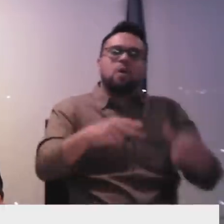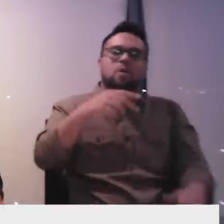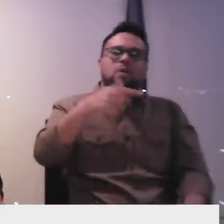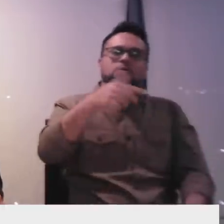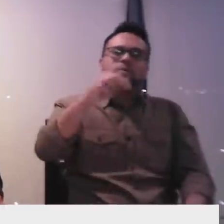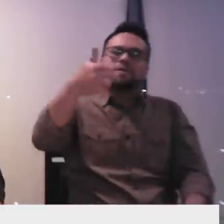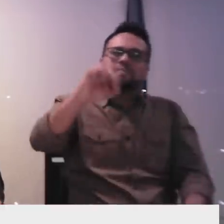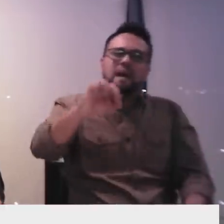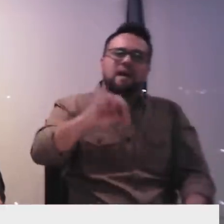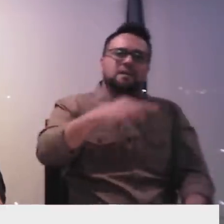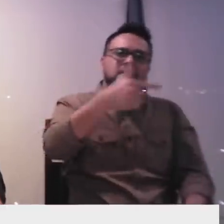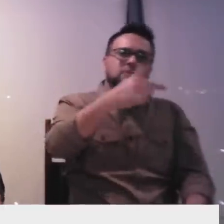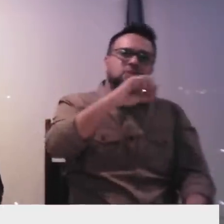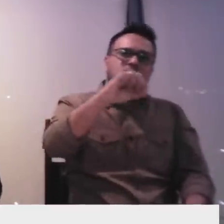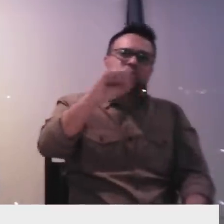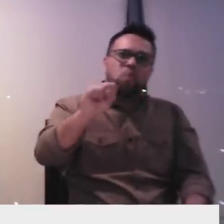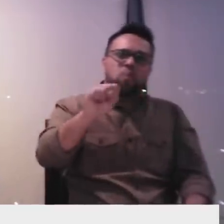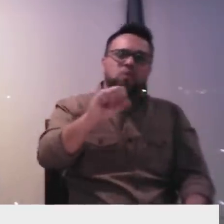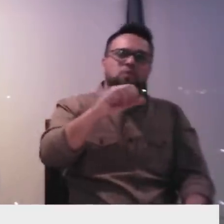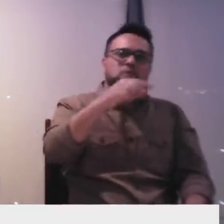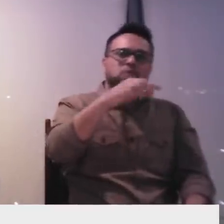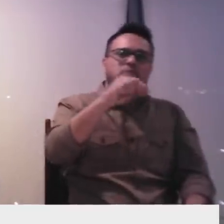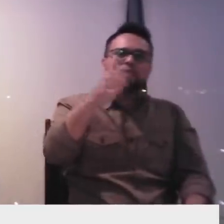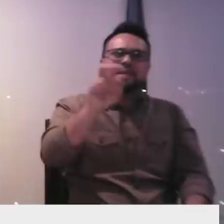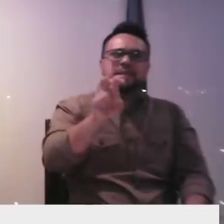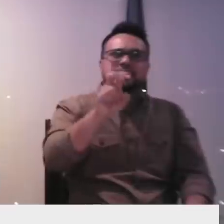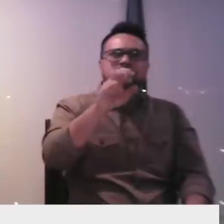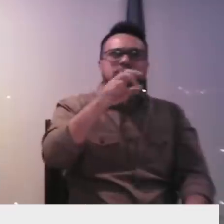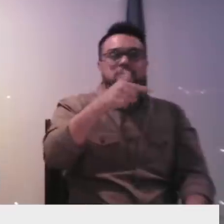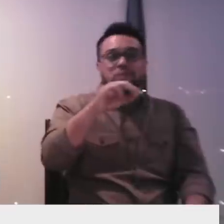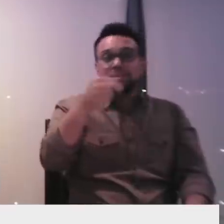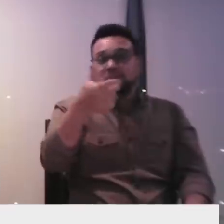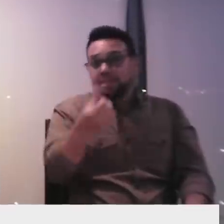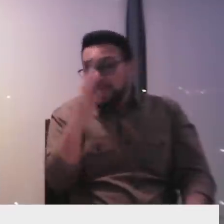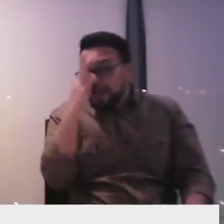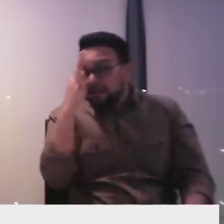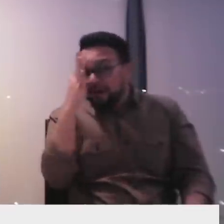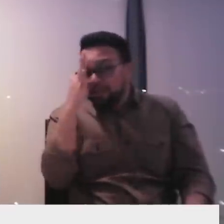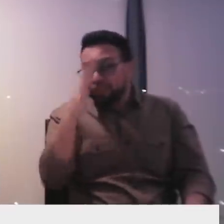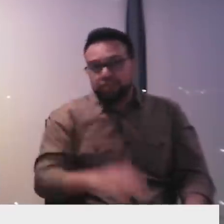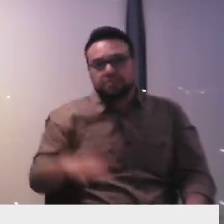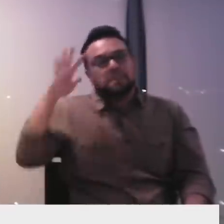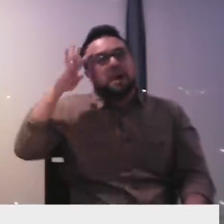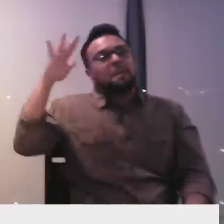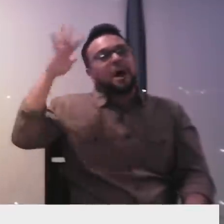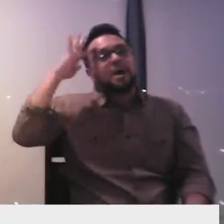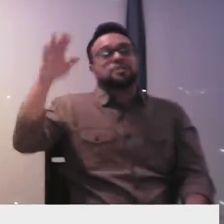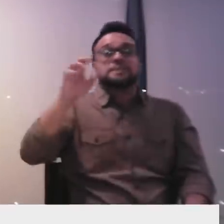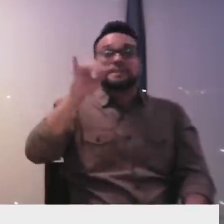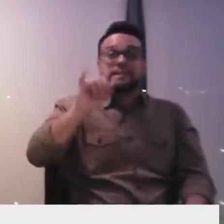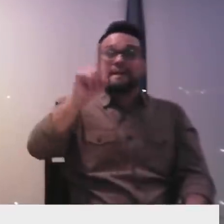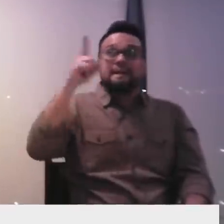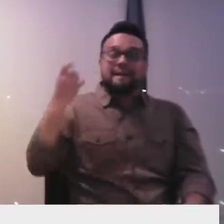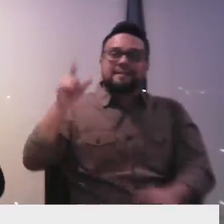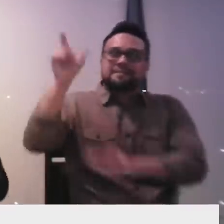2010, 2008, 2015, 2016, imagine se ministros desses